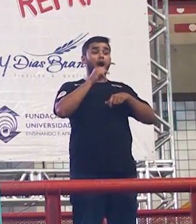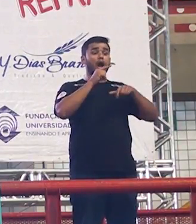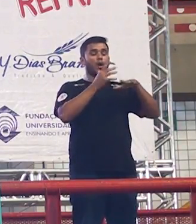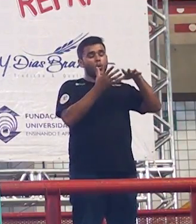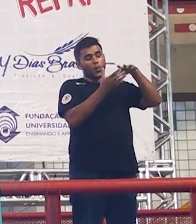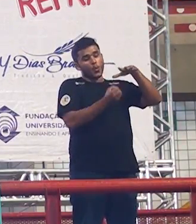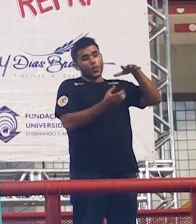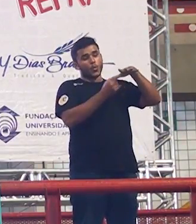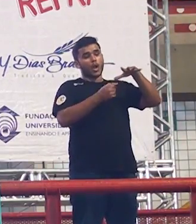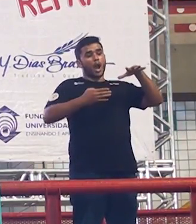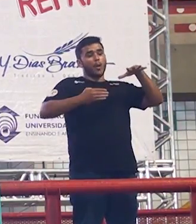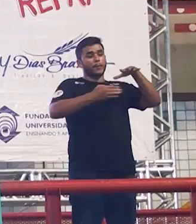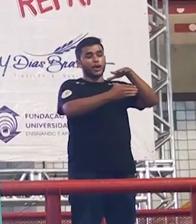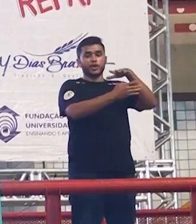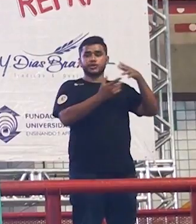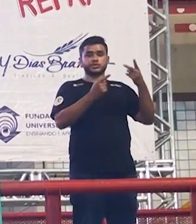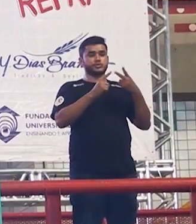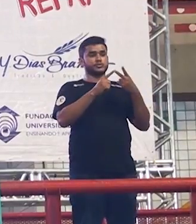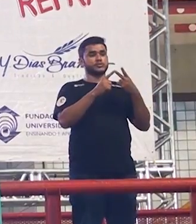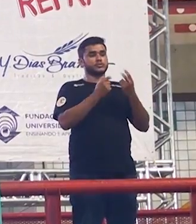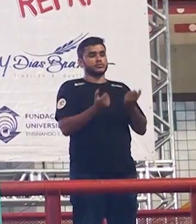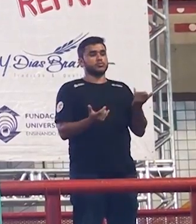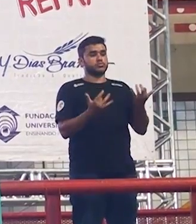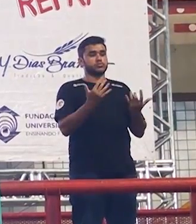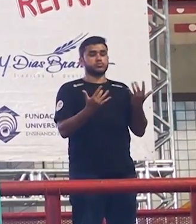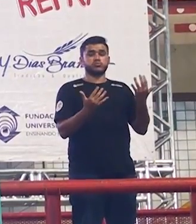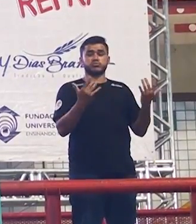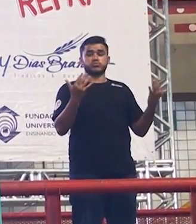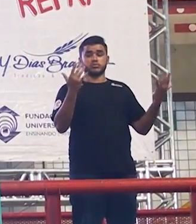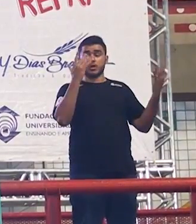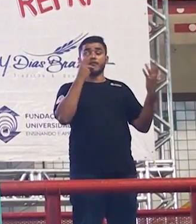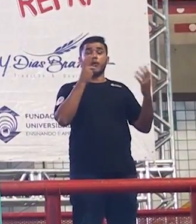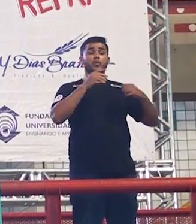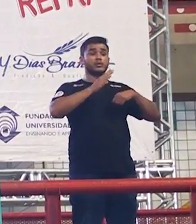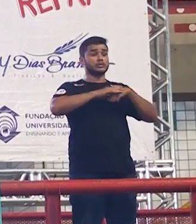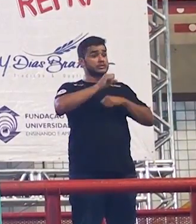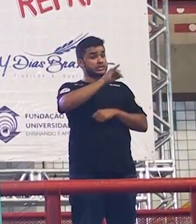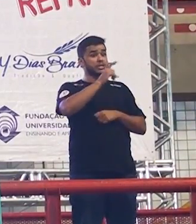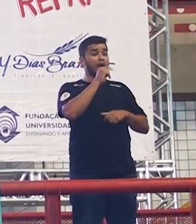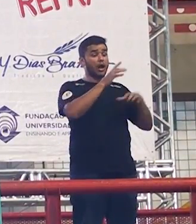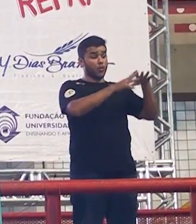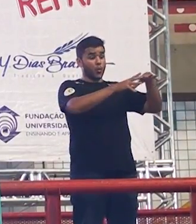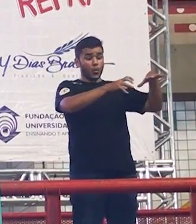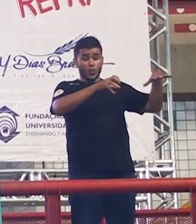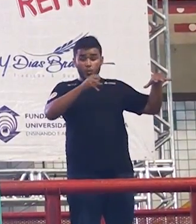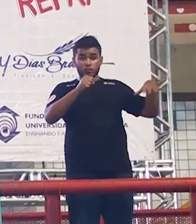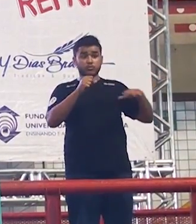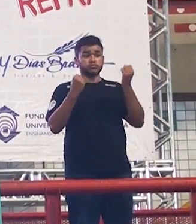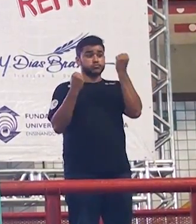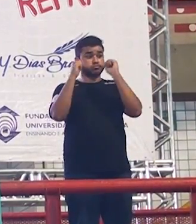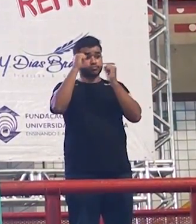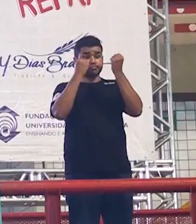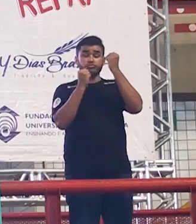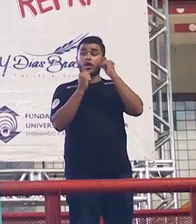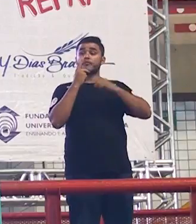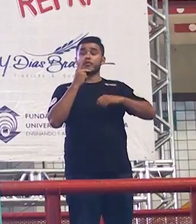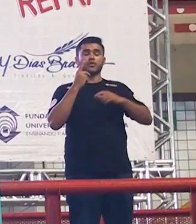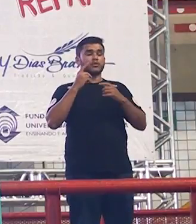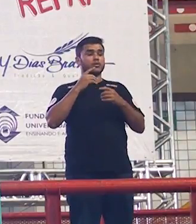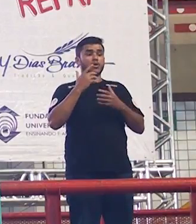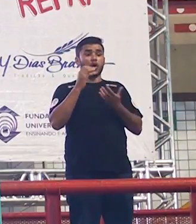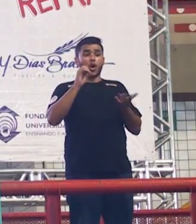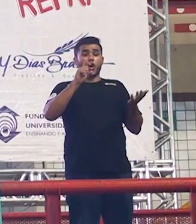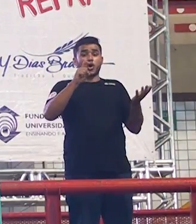se respirarem, para as plantas se desenvolverem. Quando essa água entra no reator e esquenta demais, o oxigênio vai